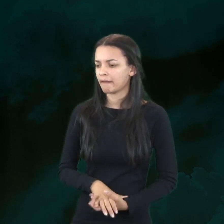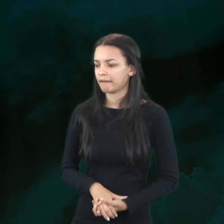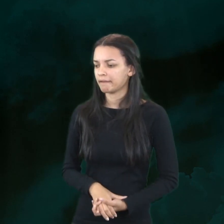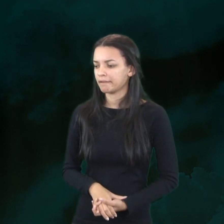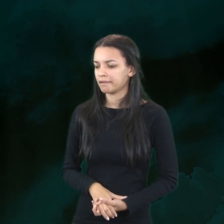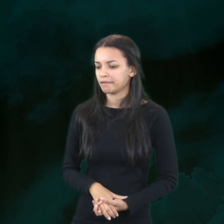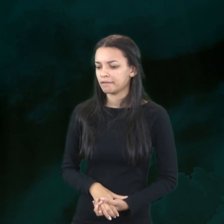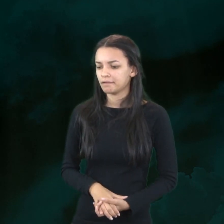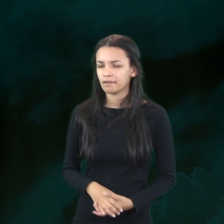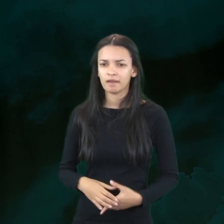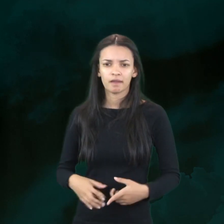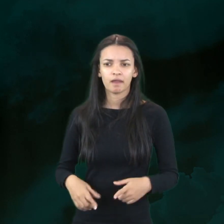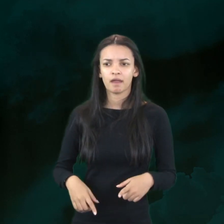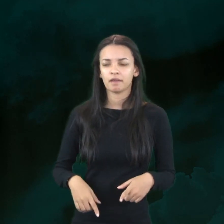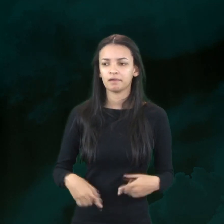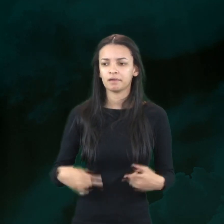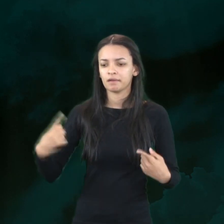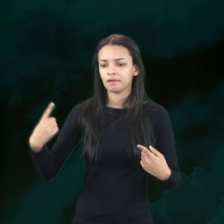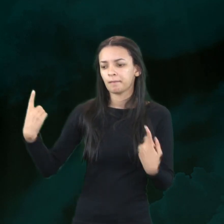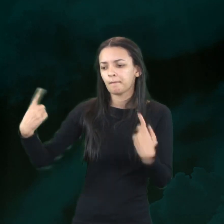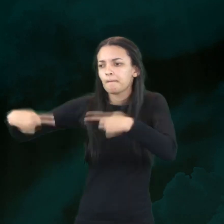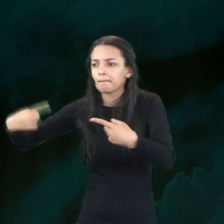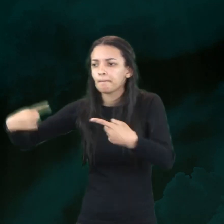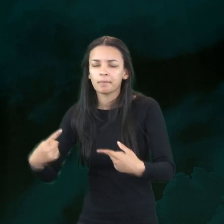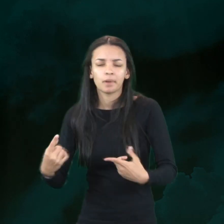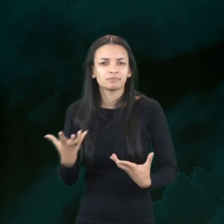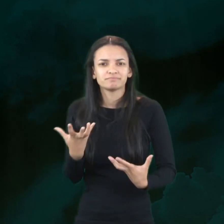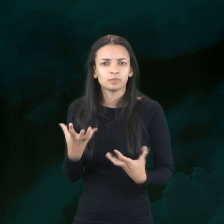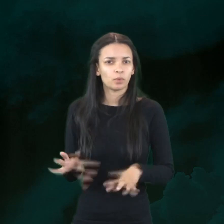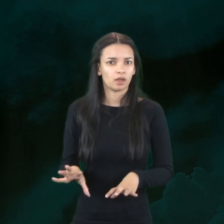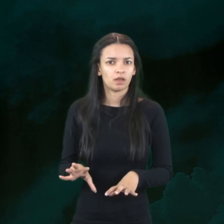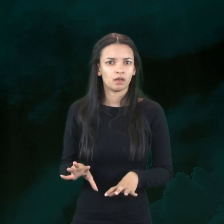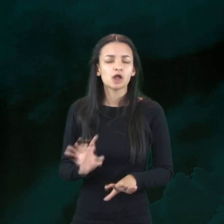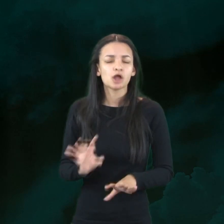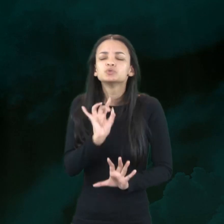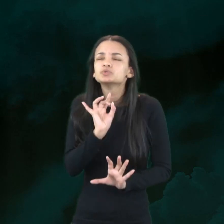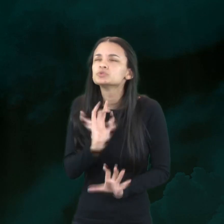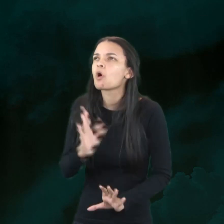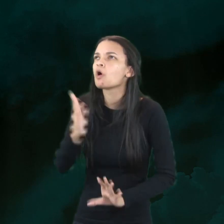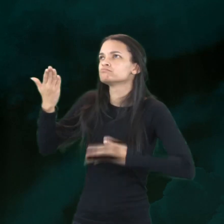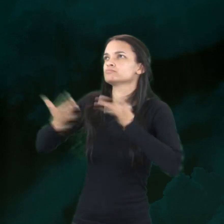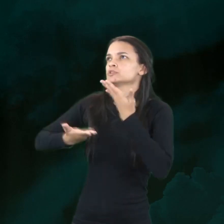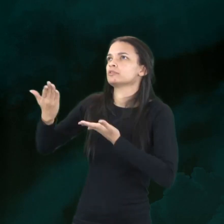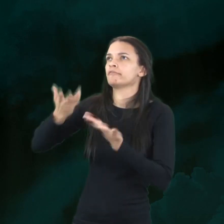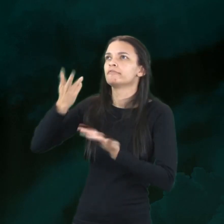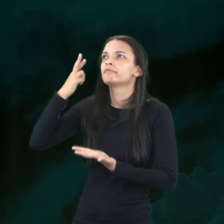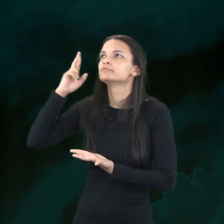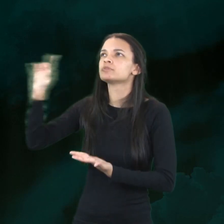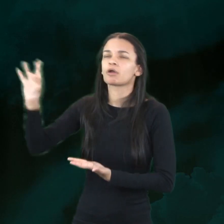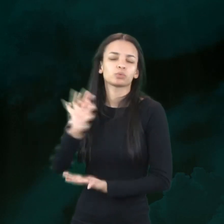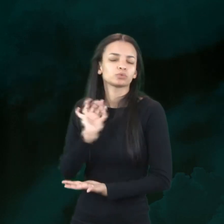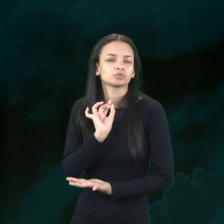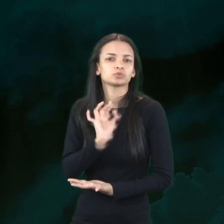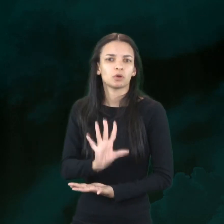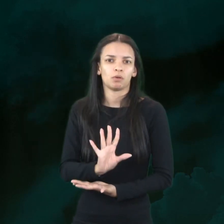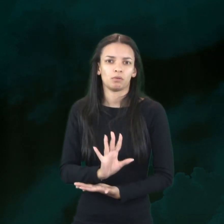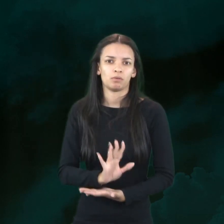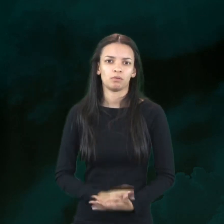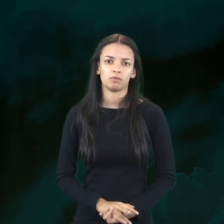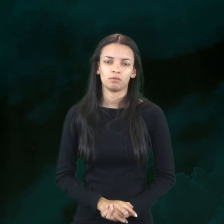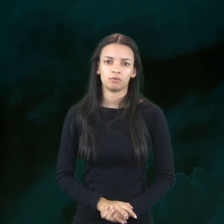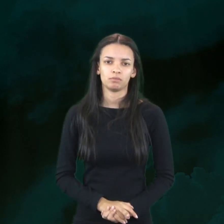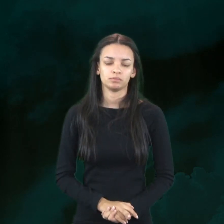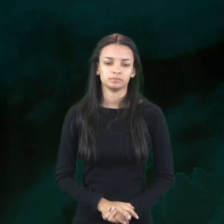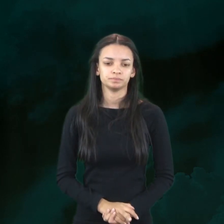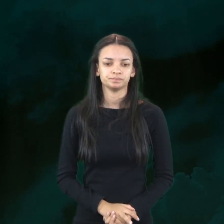ninguém. Nós estamos aqui somente para servir o Senhor. Você viu, né? Então, não, aqui diz, nem de